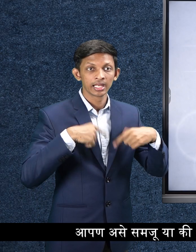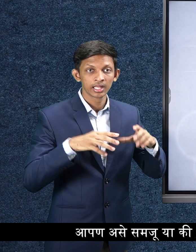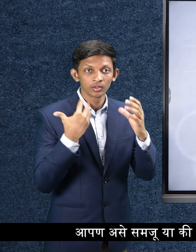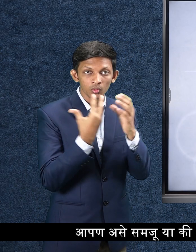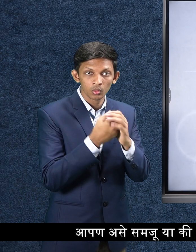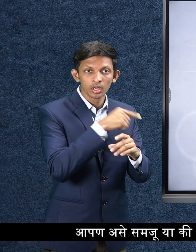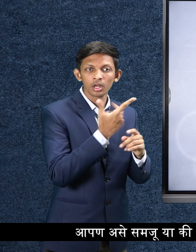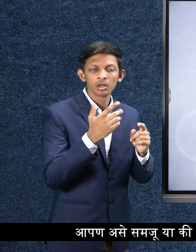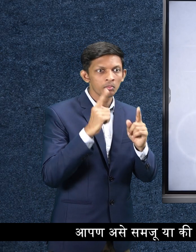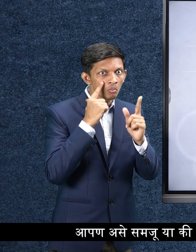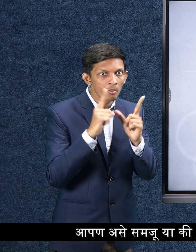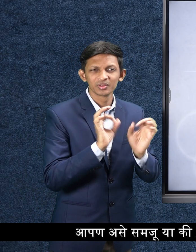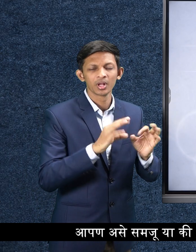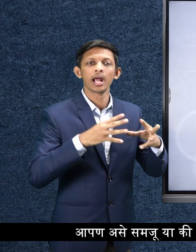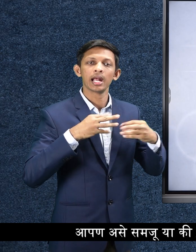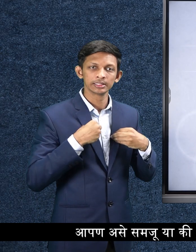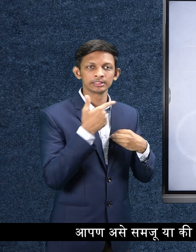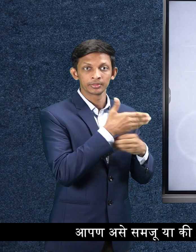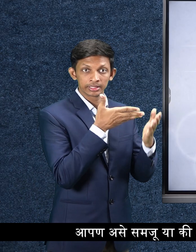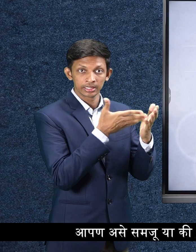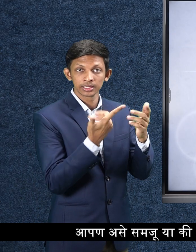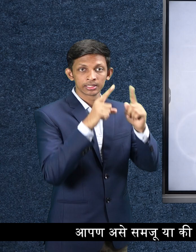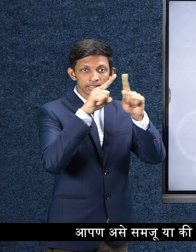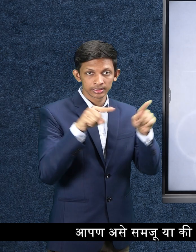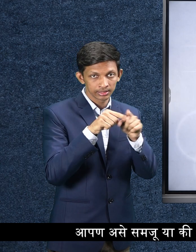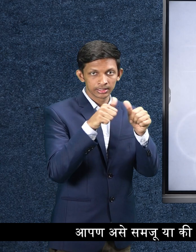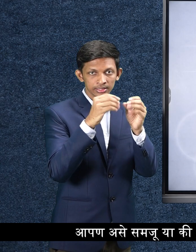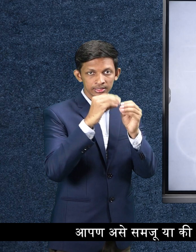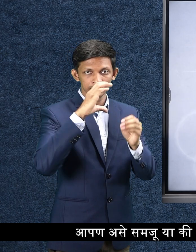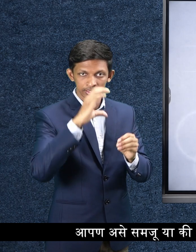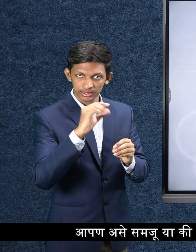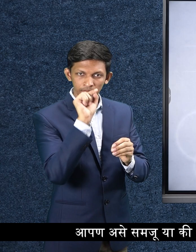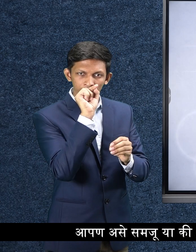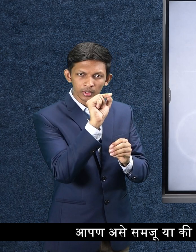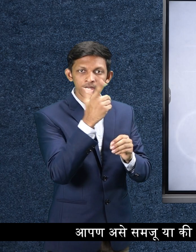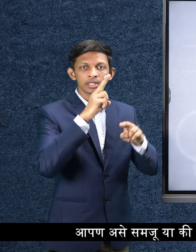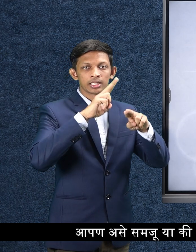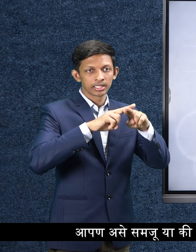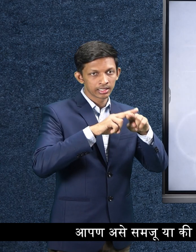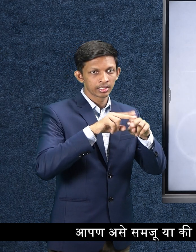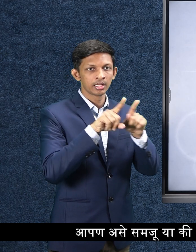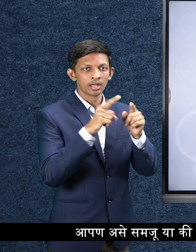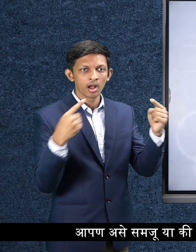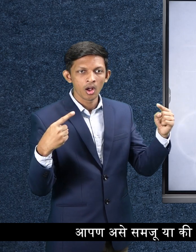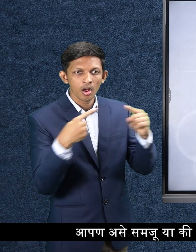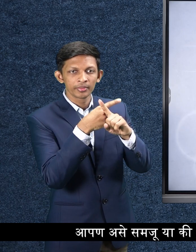आपण असे समजूया की ट्रायंगल ABC मध्ये बिंदू F चा साइड AC वरील एक छेद आहे.